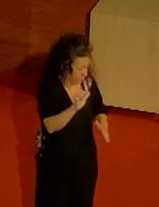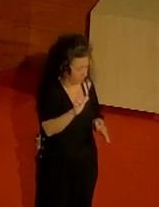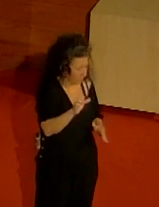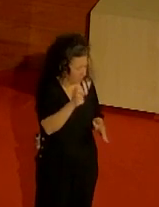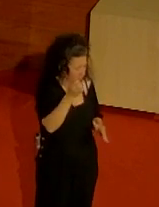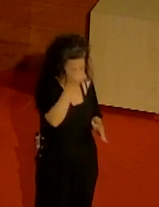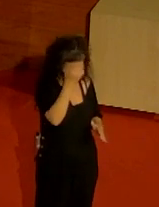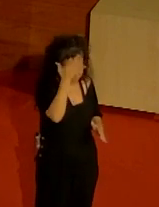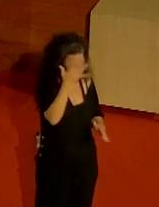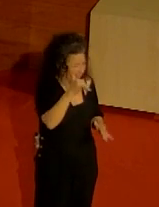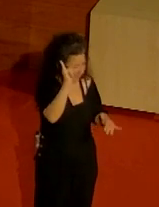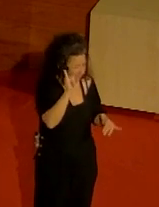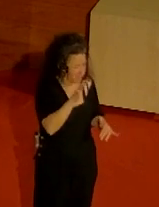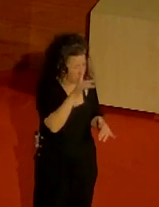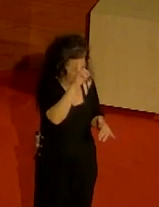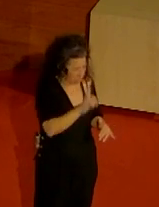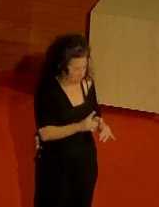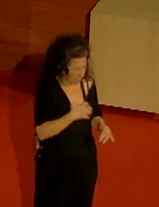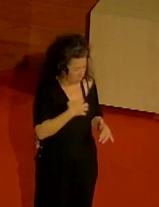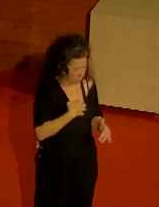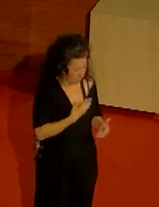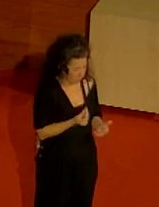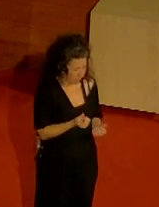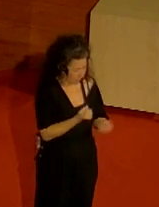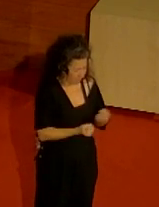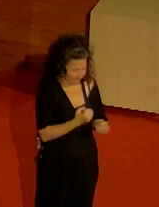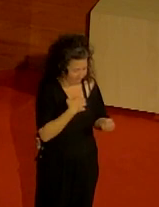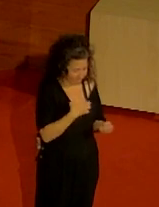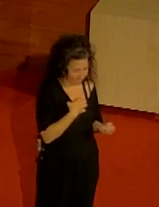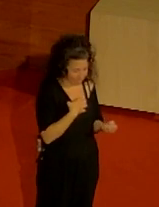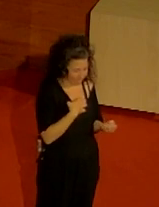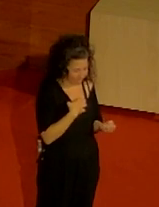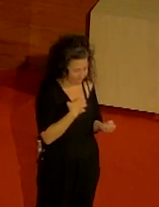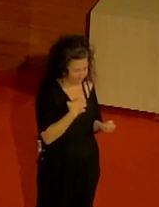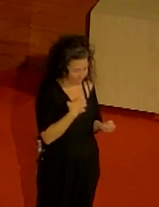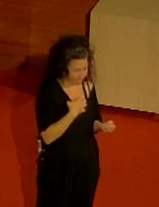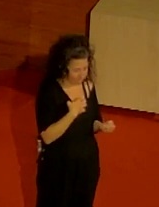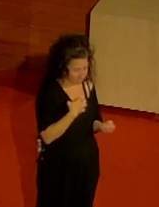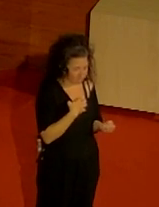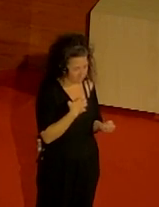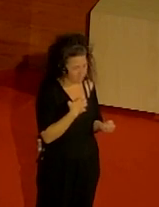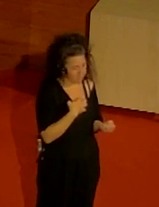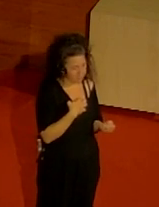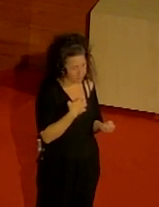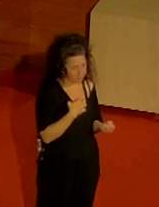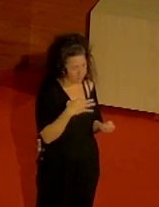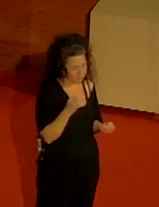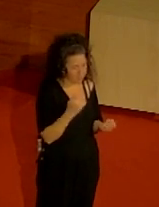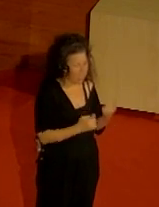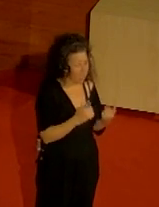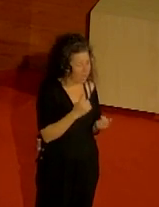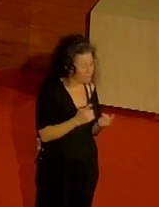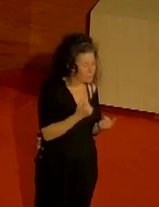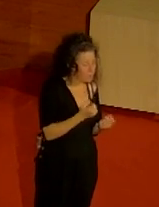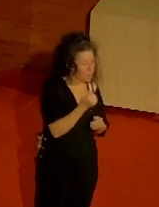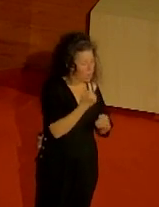más que son más cercanos o que incluso que han vivido un momento económico mejor y luego han empeorado y entonces la gente quiere salir,